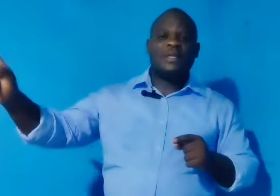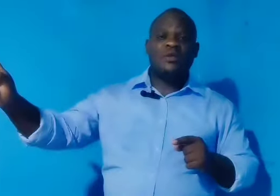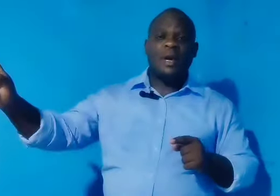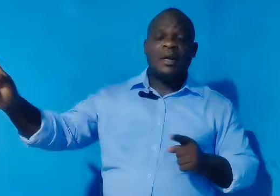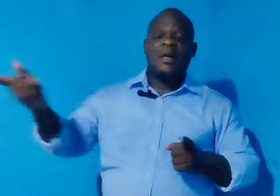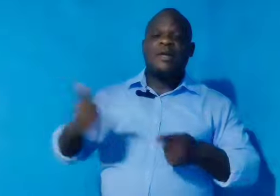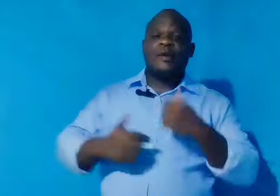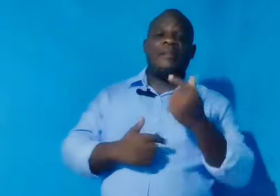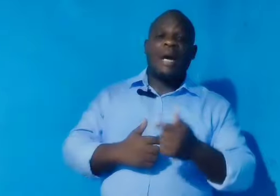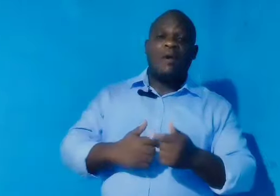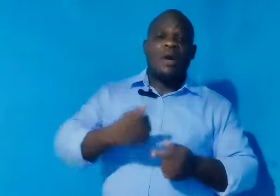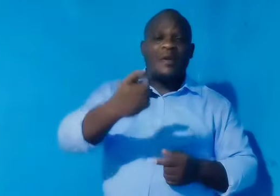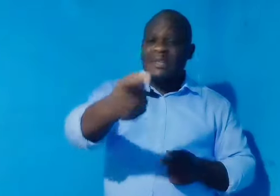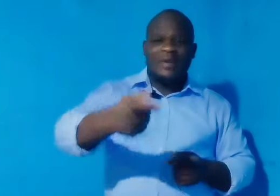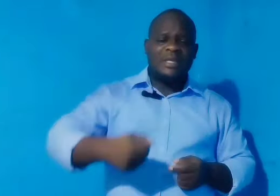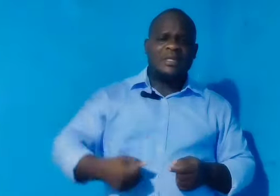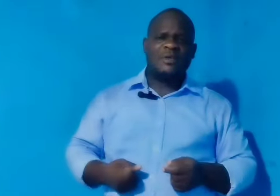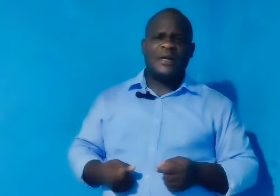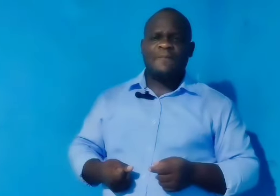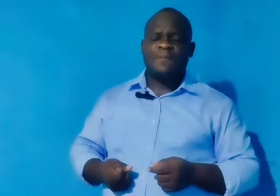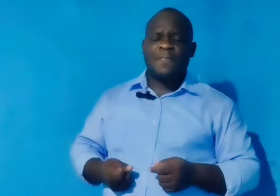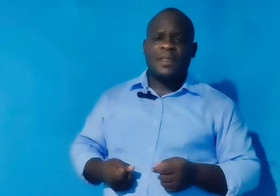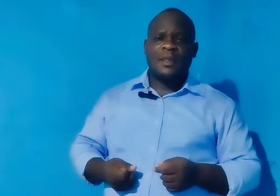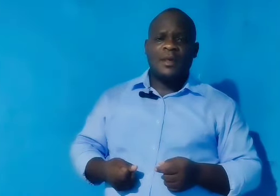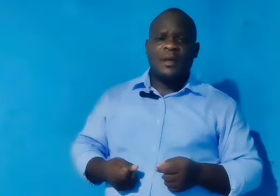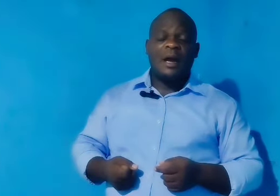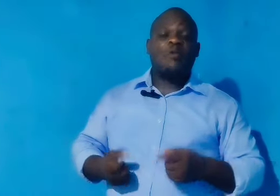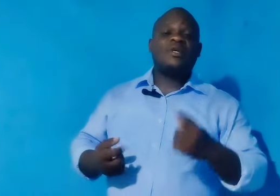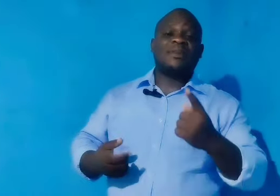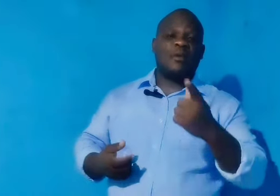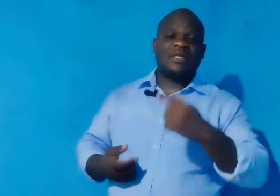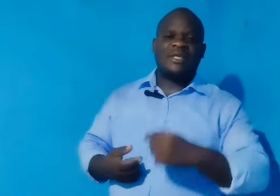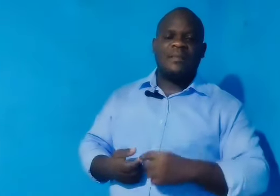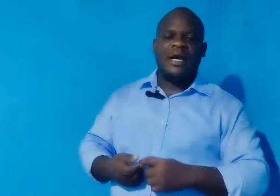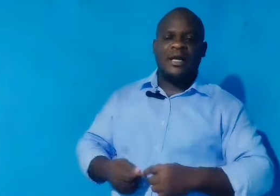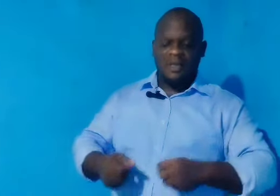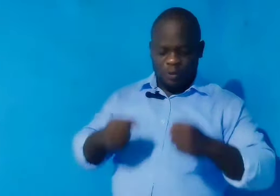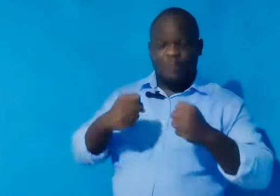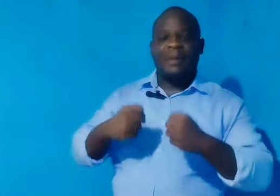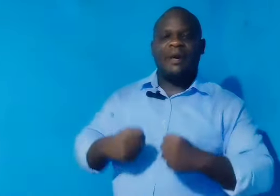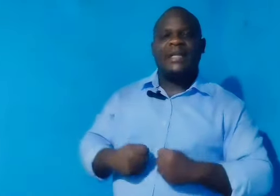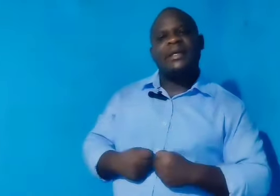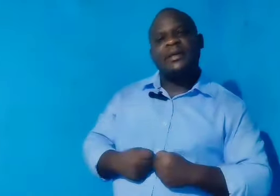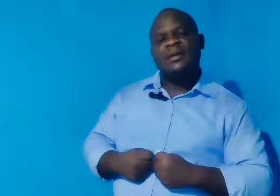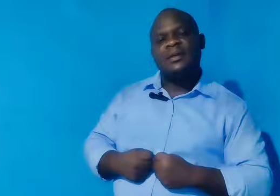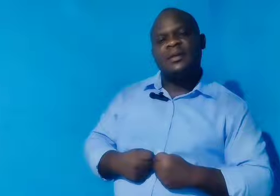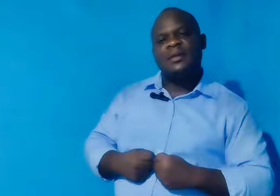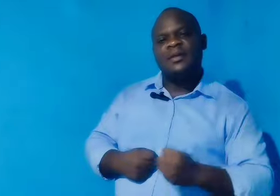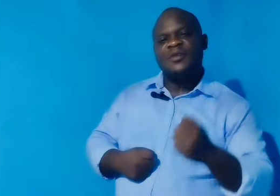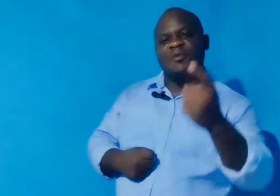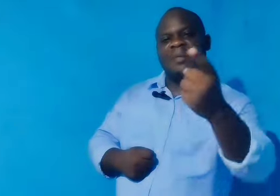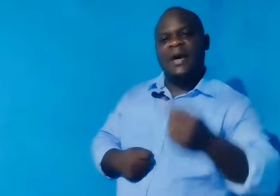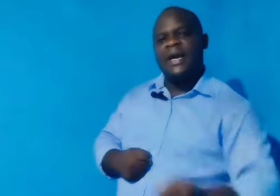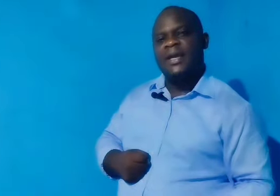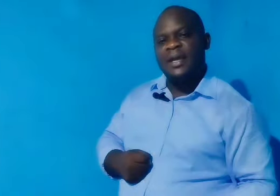ufanikiwa Na wala mbao Hawa nifanikiwa Hakuna sabi wakatatama Tupambane Yupa mbae